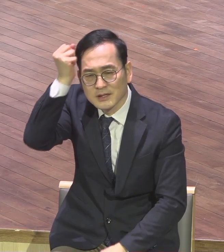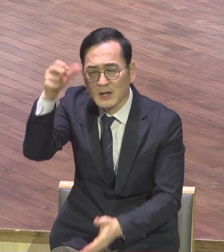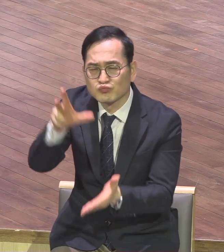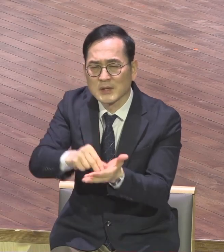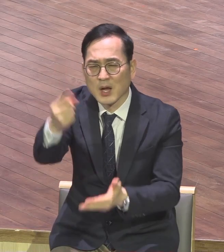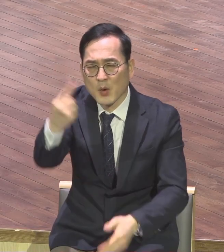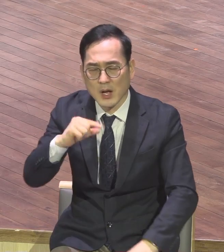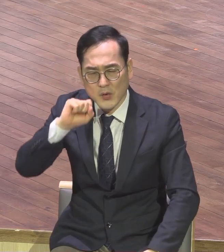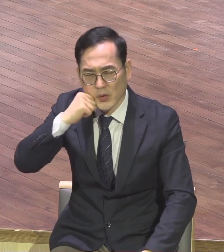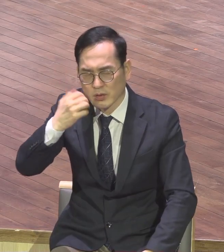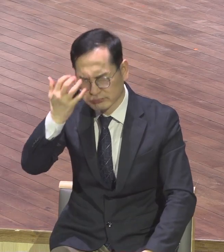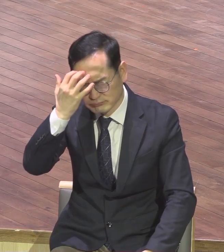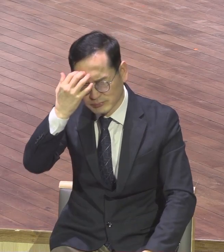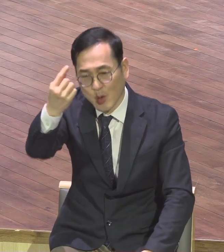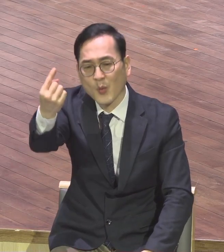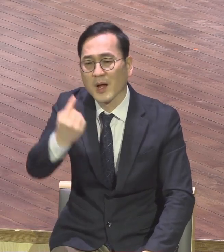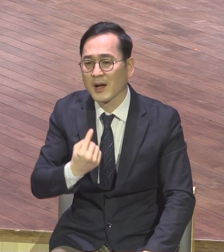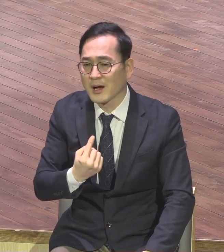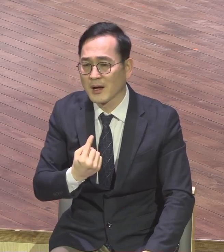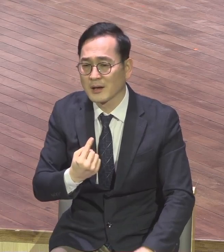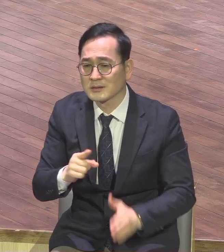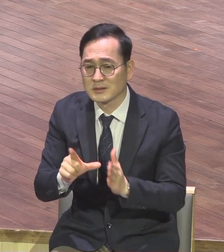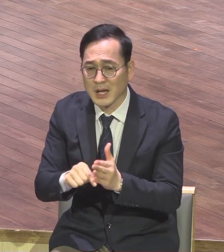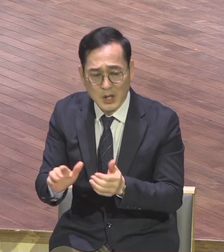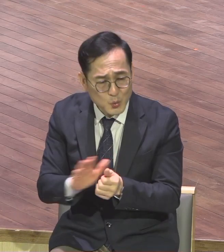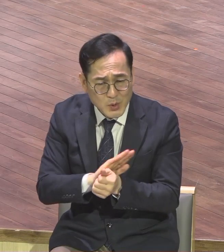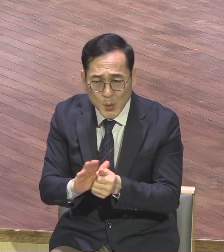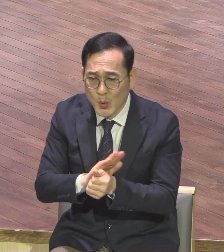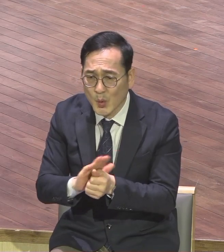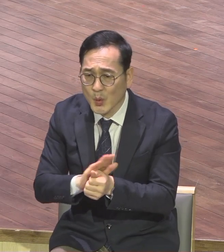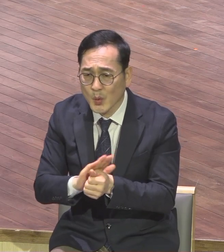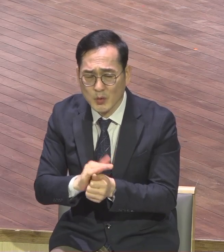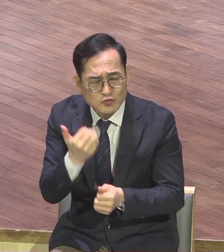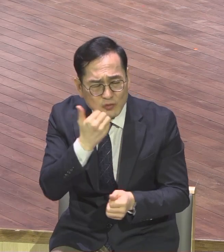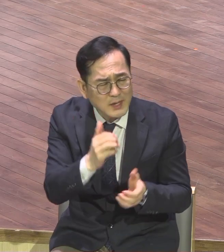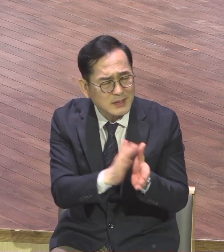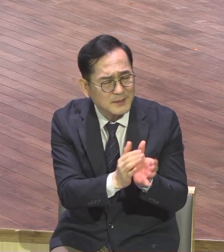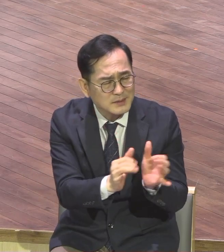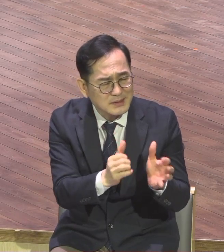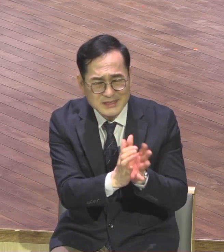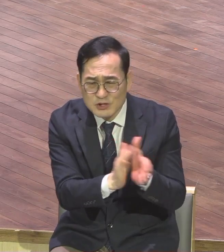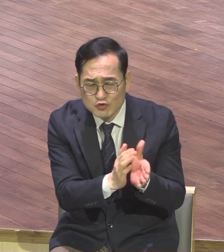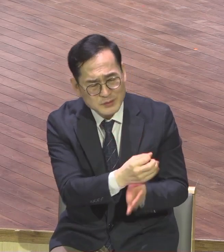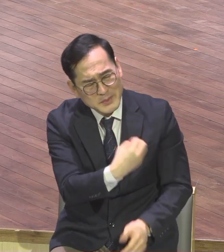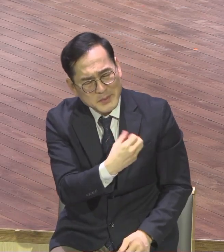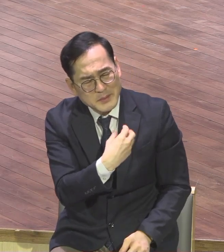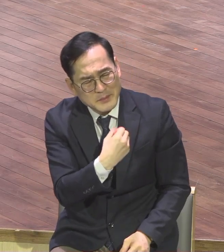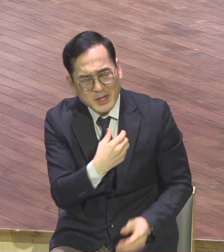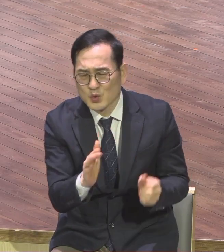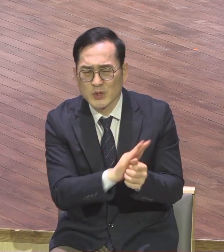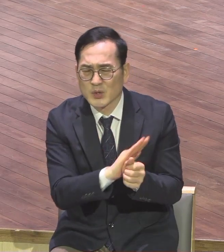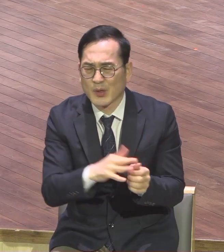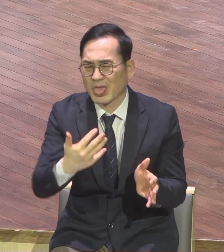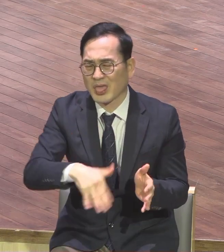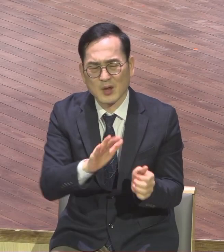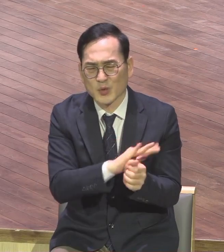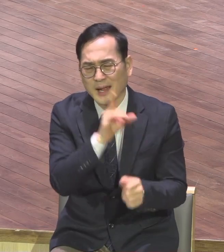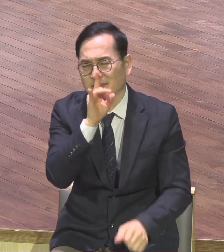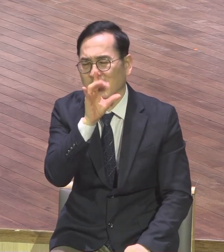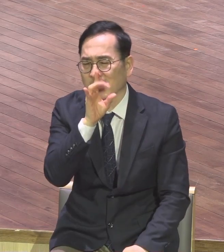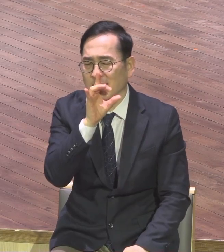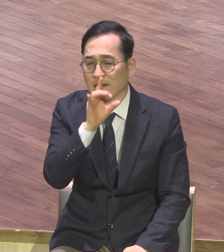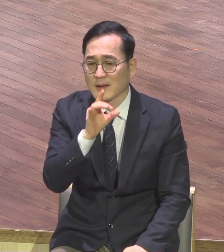일이 왔을 때 어떻게 위로받습니까? 사람 말 한마디가 뭐 그리 중요합니까? 근본적으로